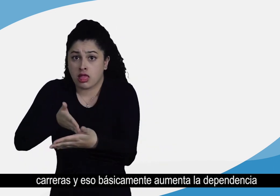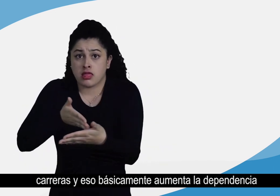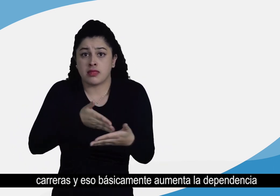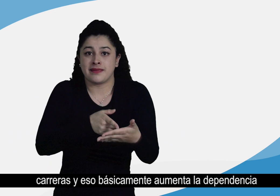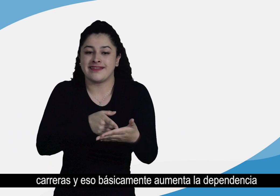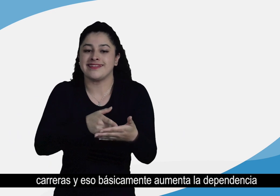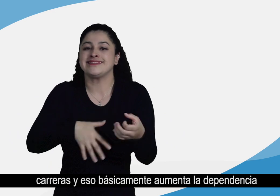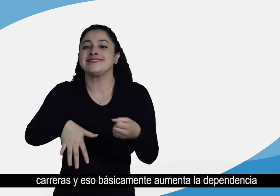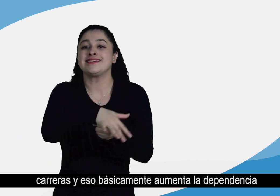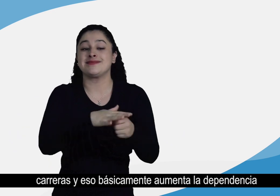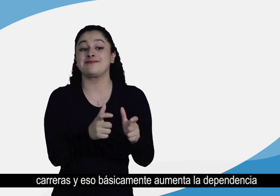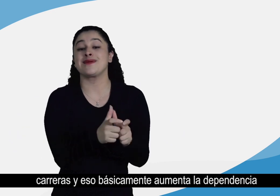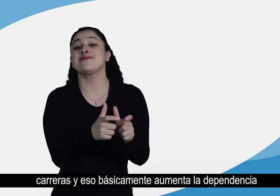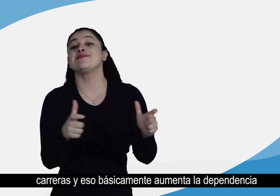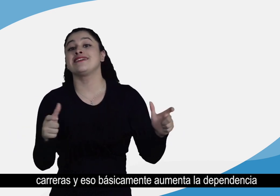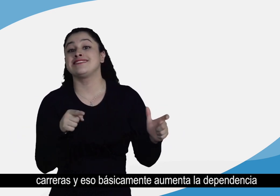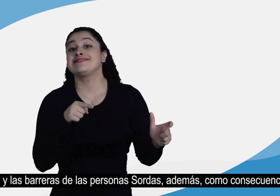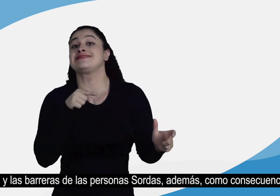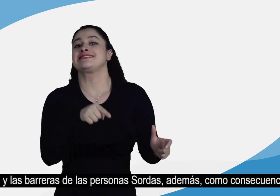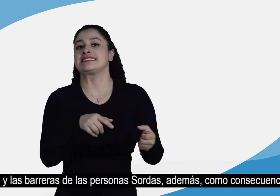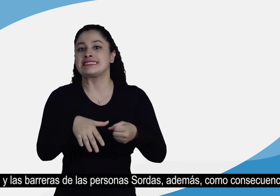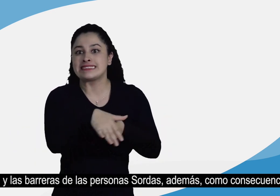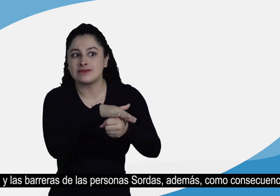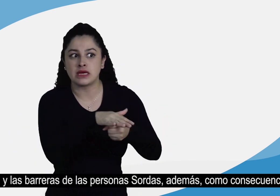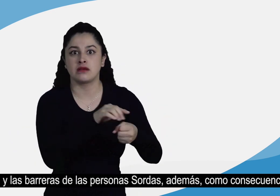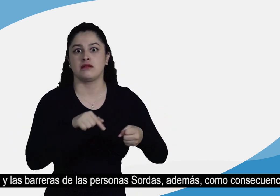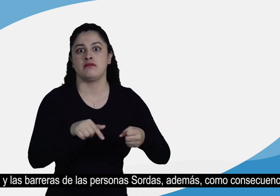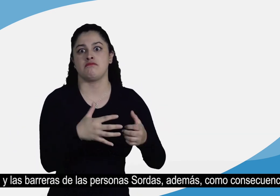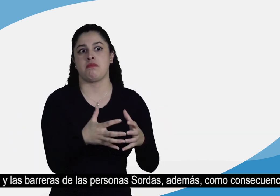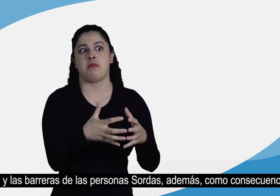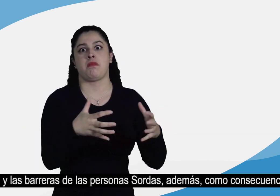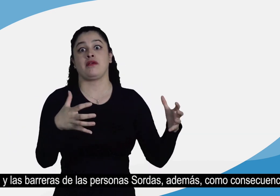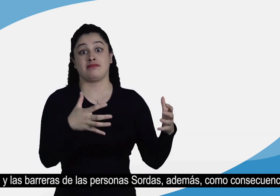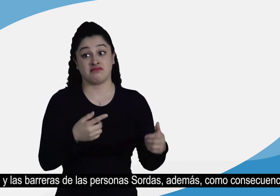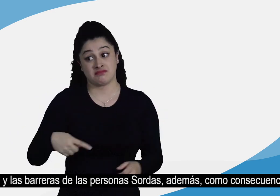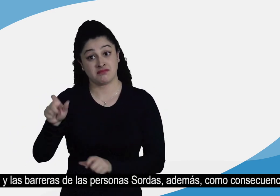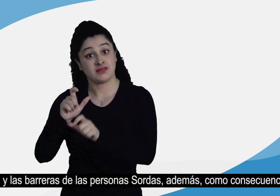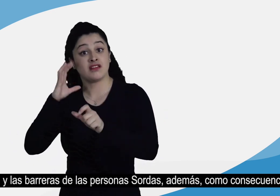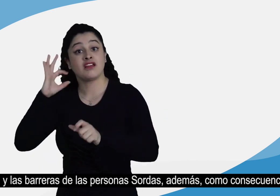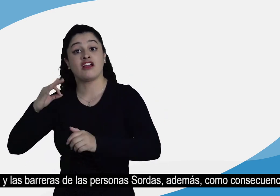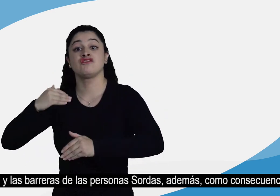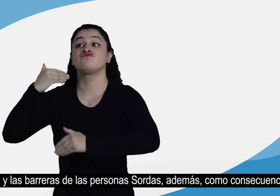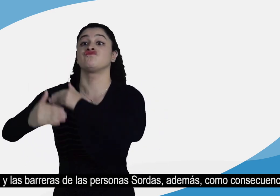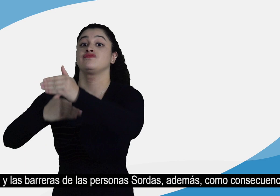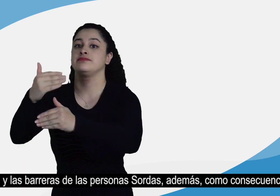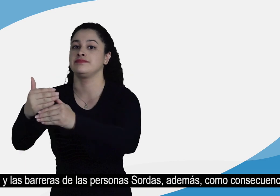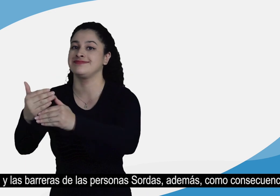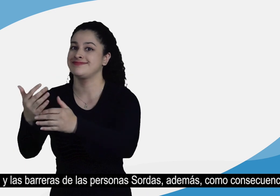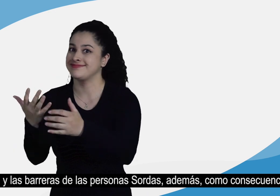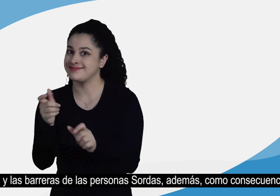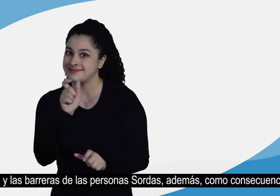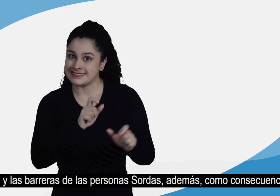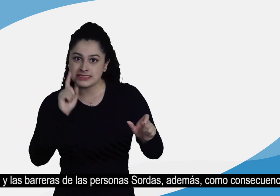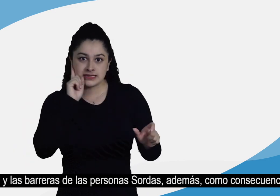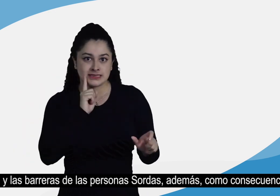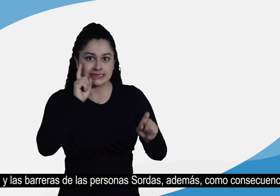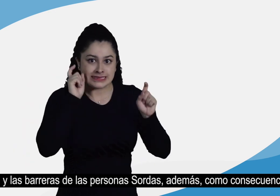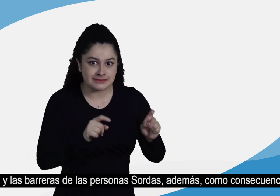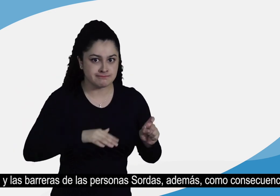aumenta la dependencia Y las barreras de las personas sordas Además Como